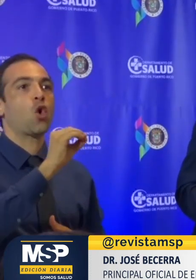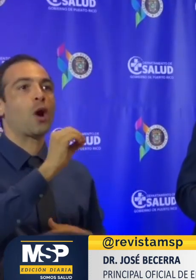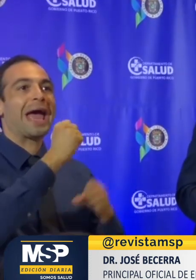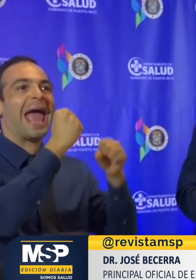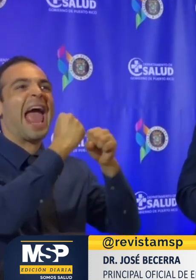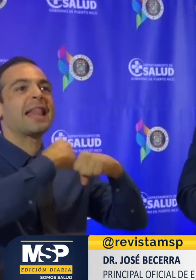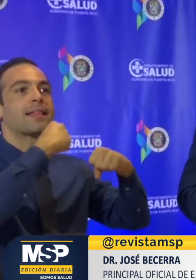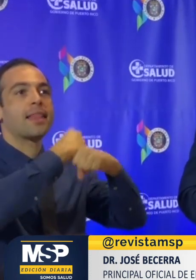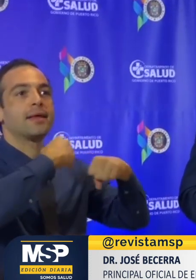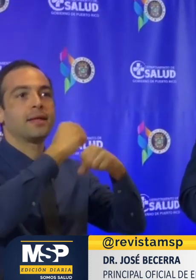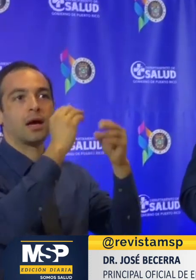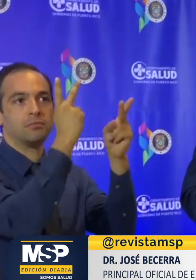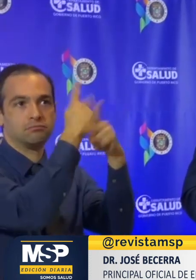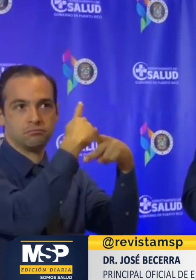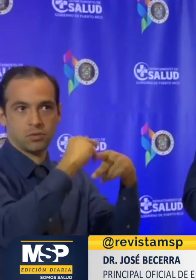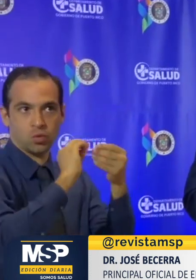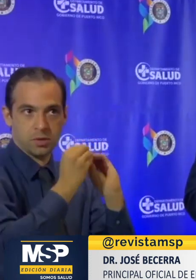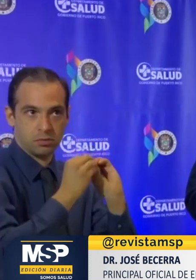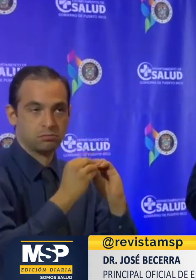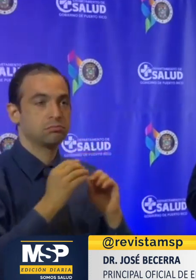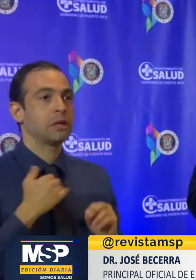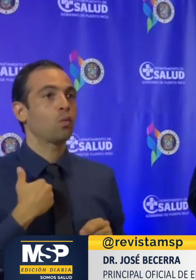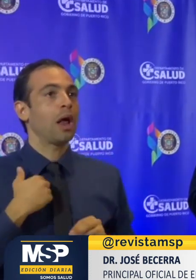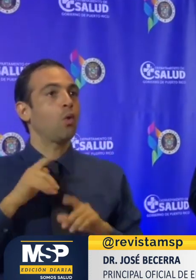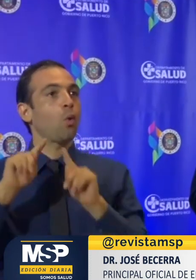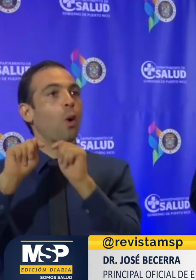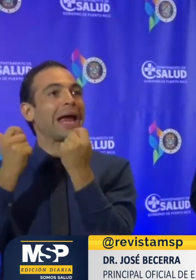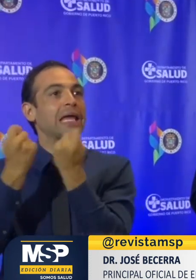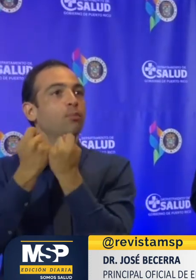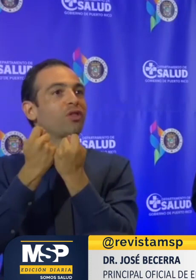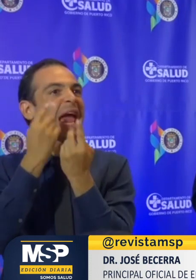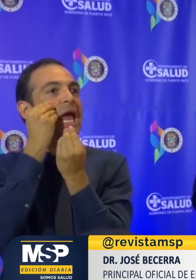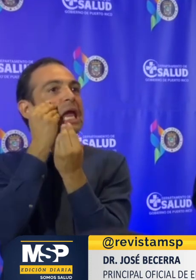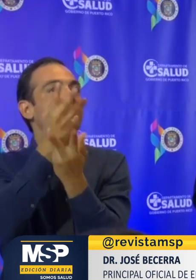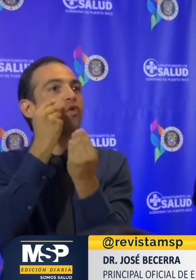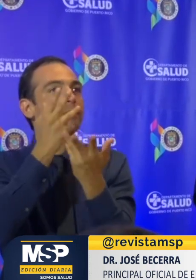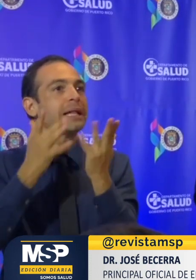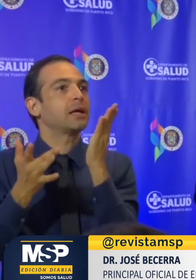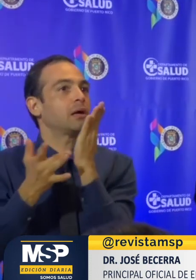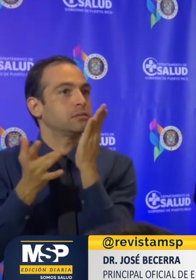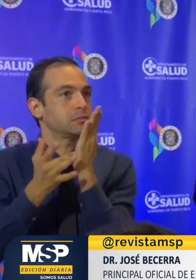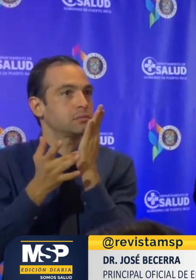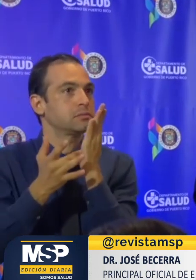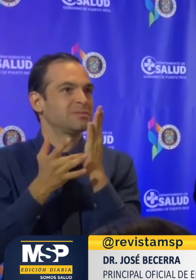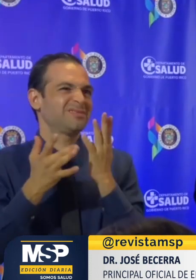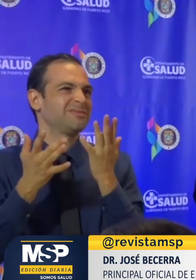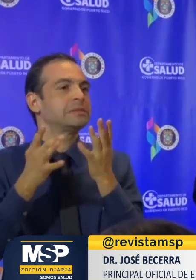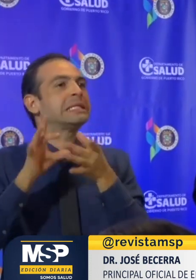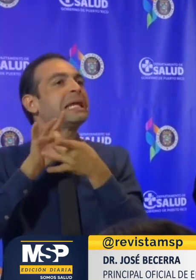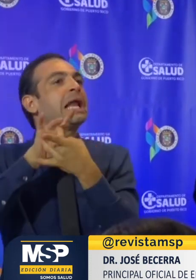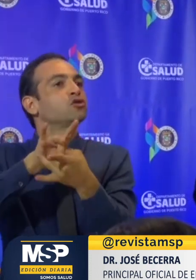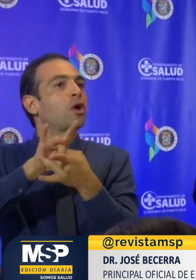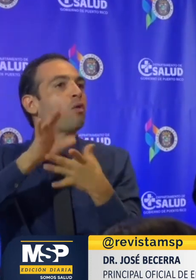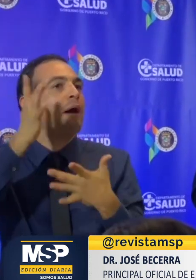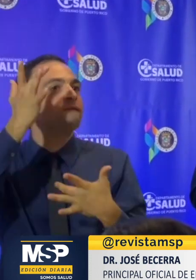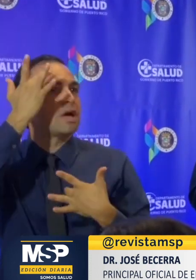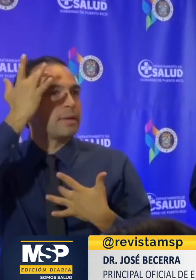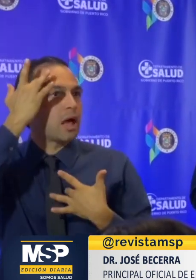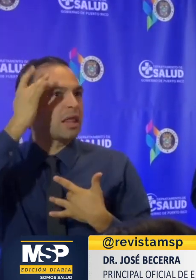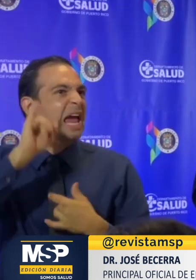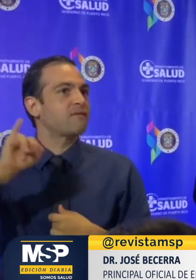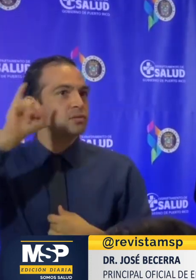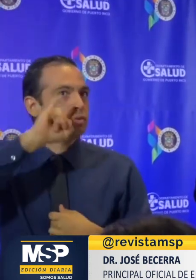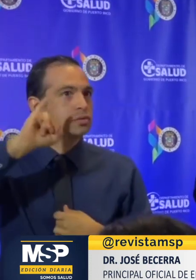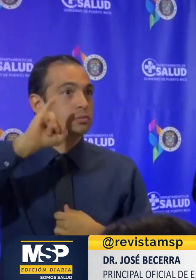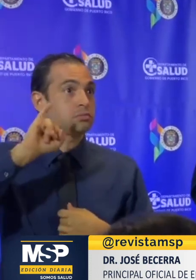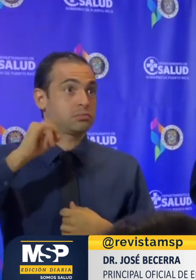el equipo de informática y epidemiología cuando me desempeñé como epidemiólogo en el CDC los